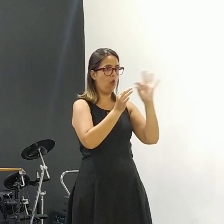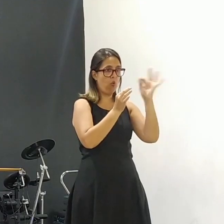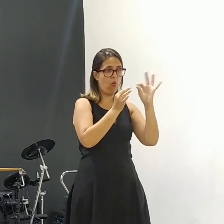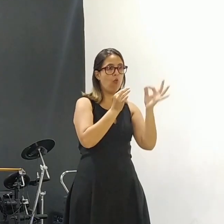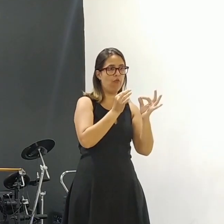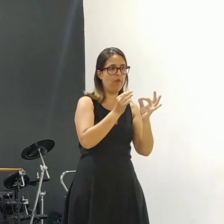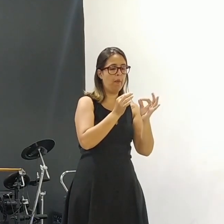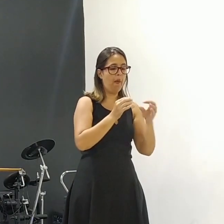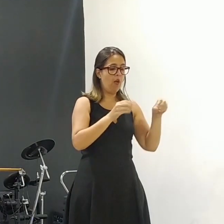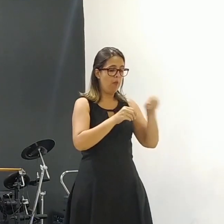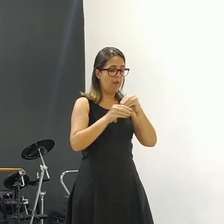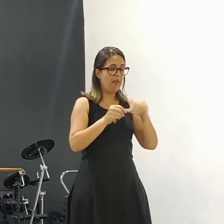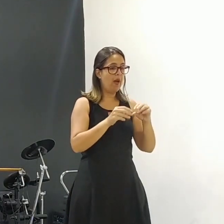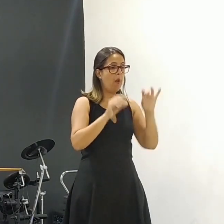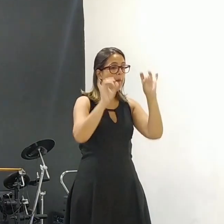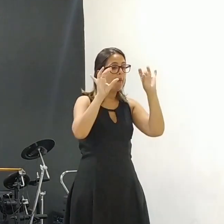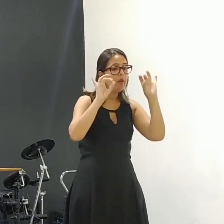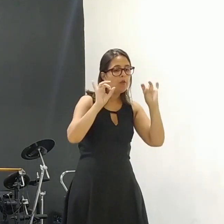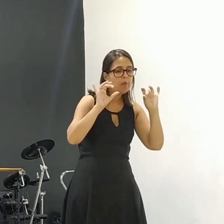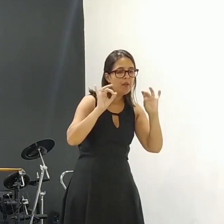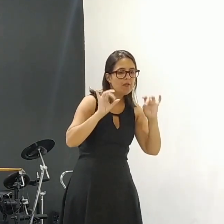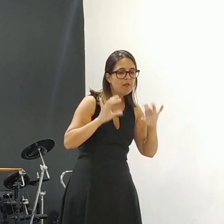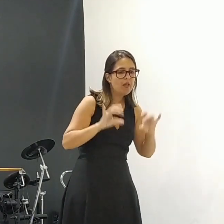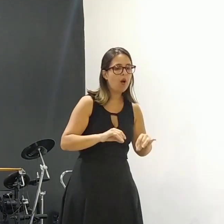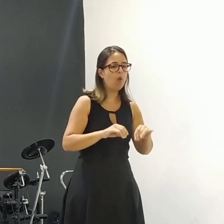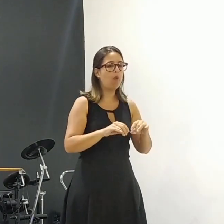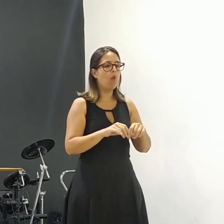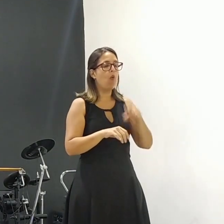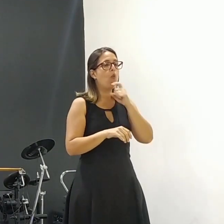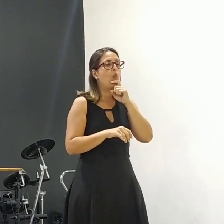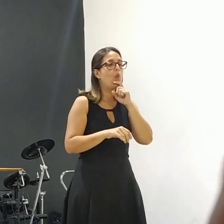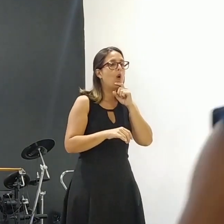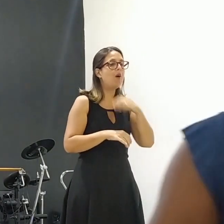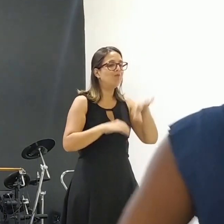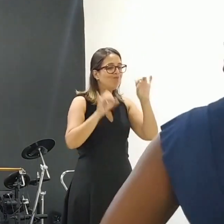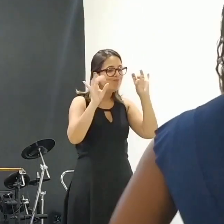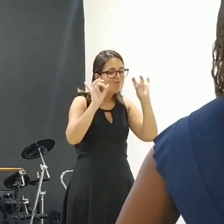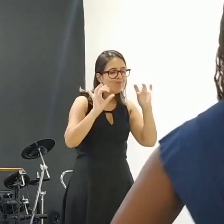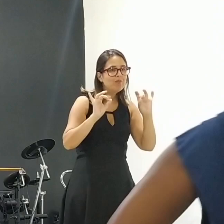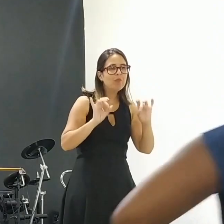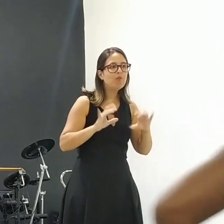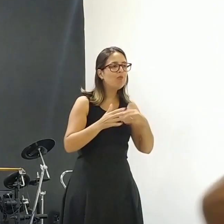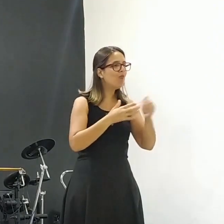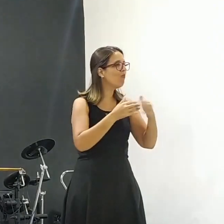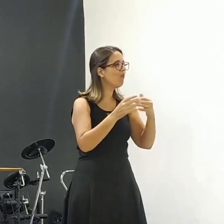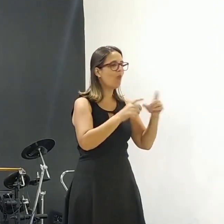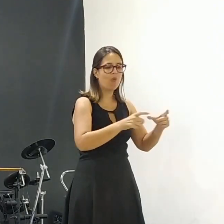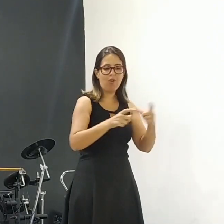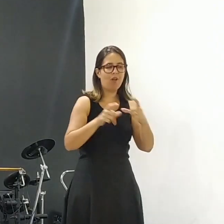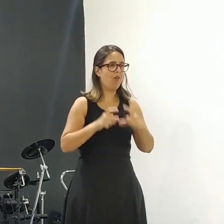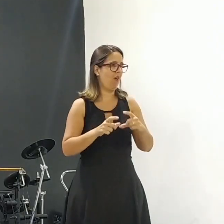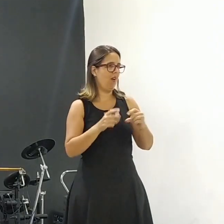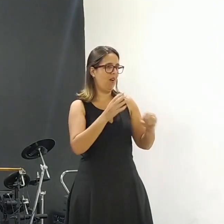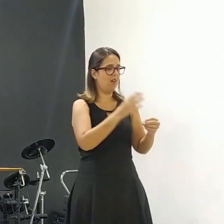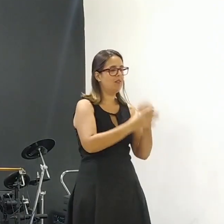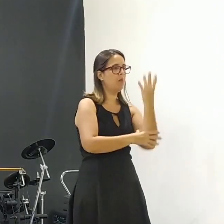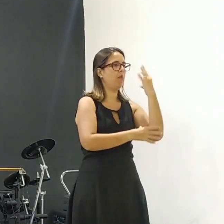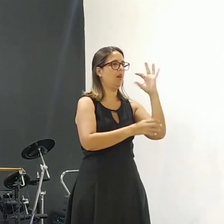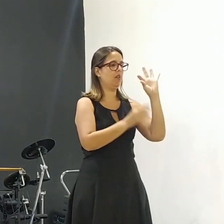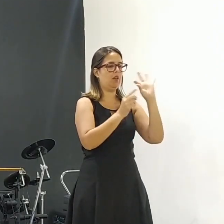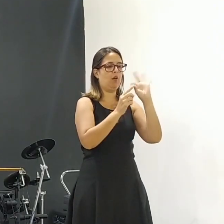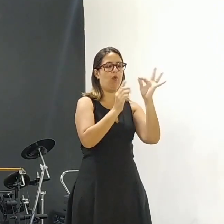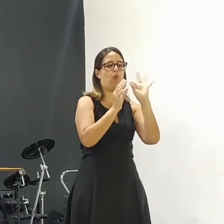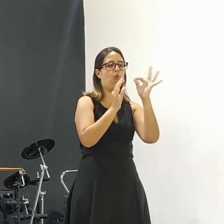terra especial, uma temperatura especial, né? Então não é qualquer lugar que se planta uva,